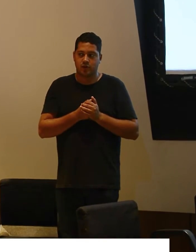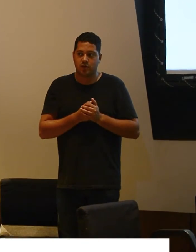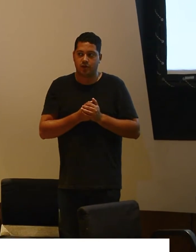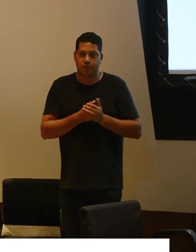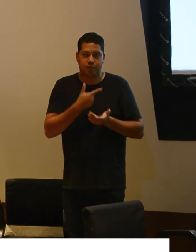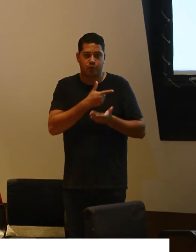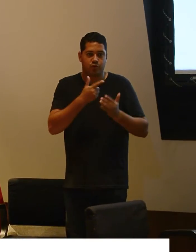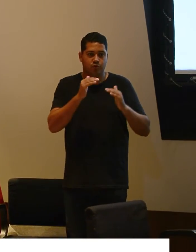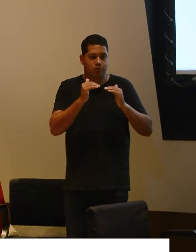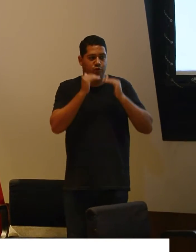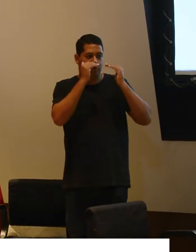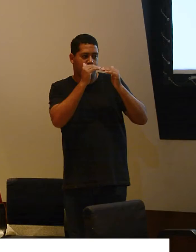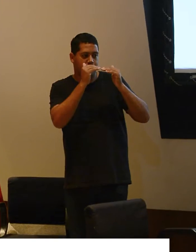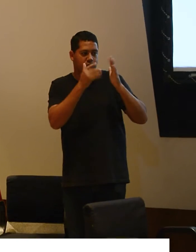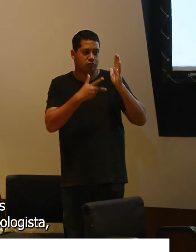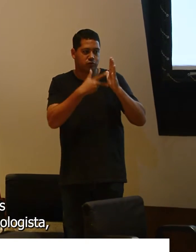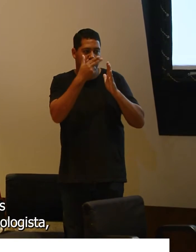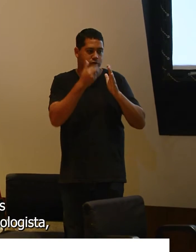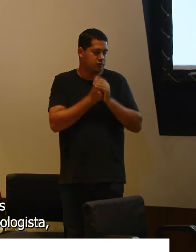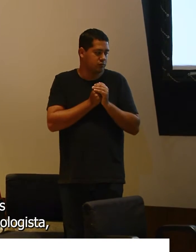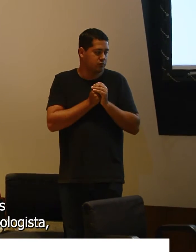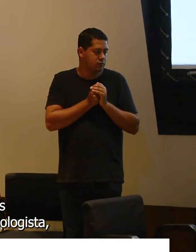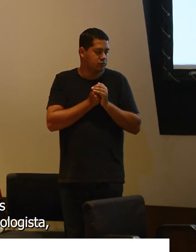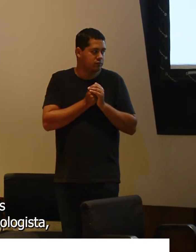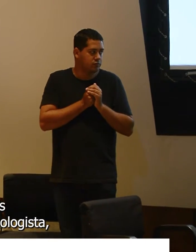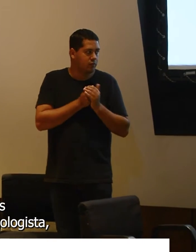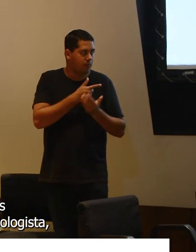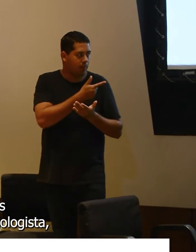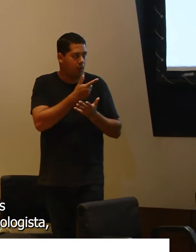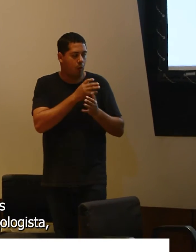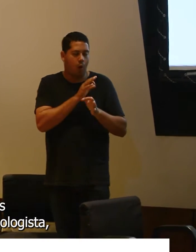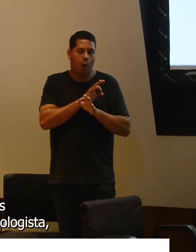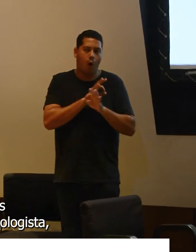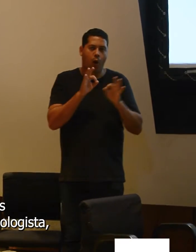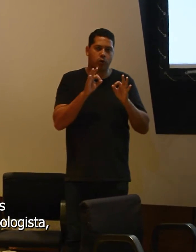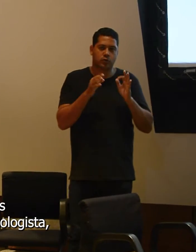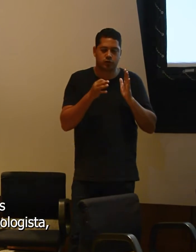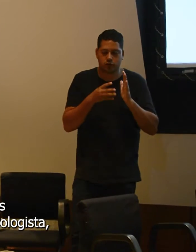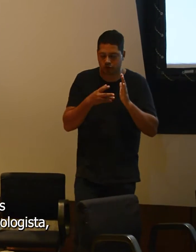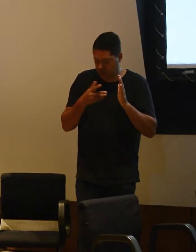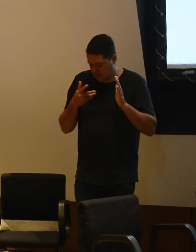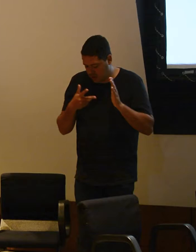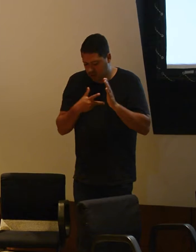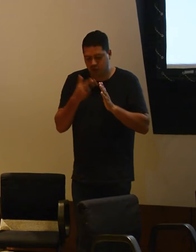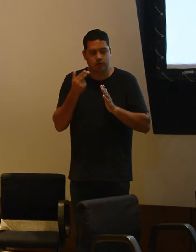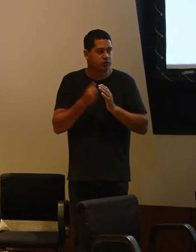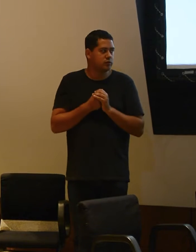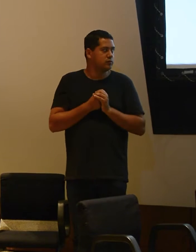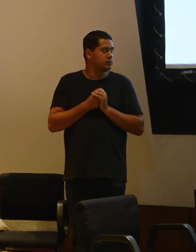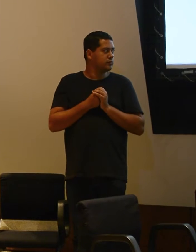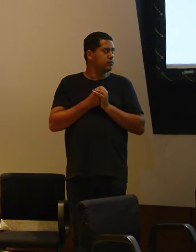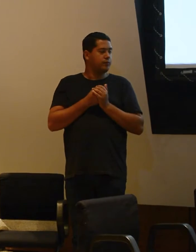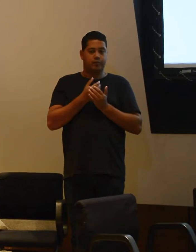super cirurgiões de ouvido, são excelentes cirurgiões, médicos otorrinolaringologistas, e na